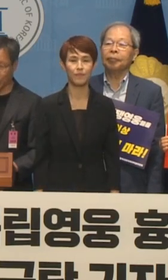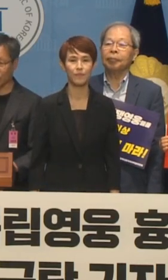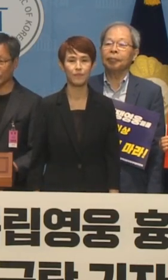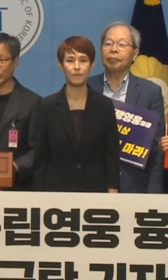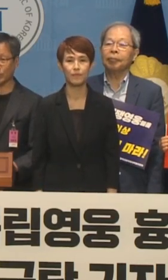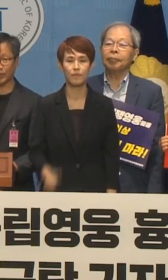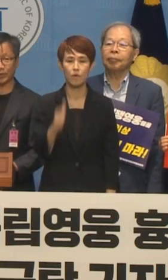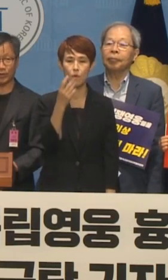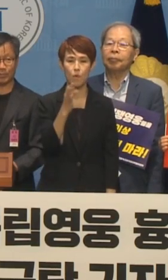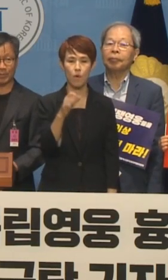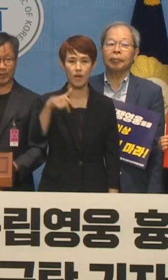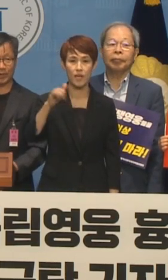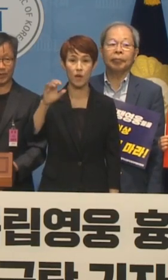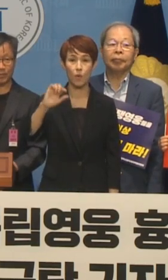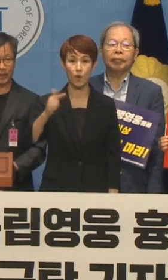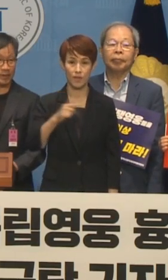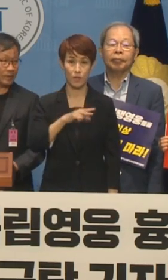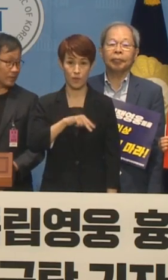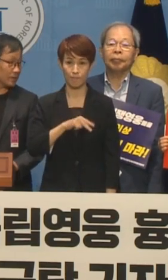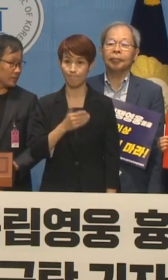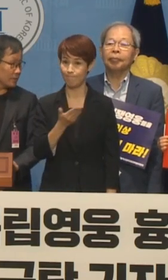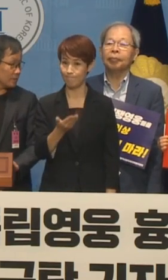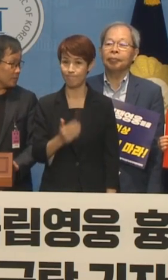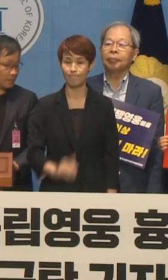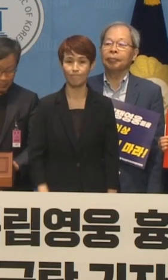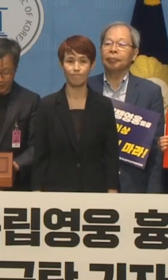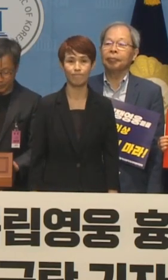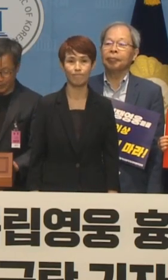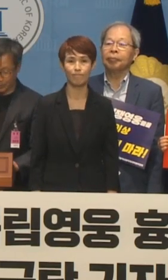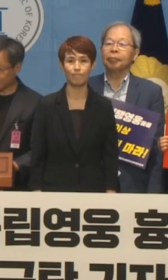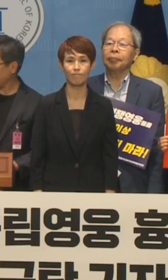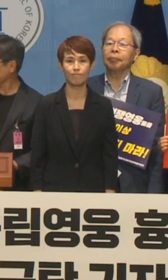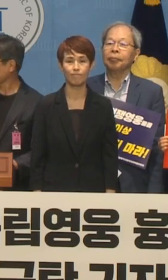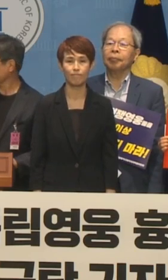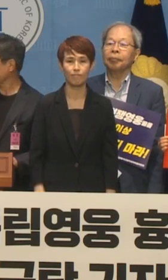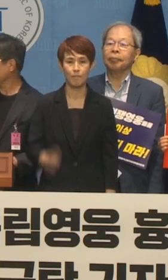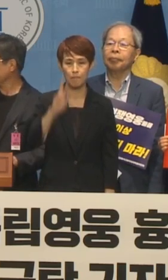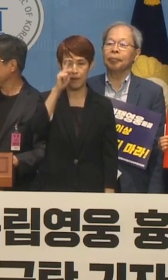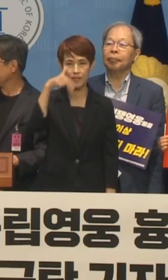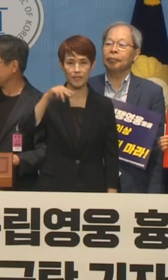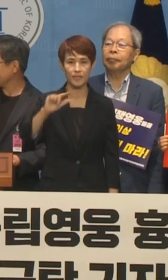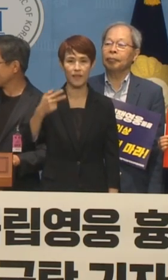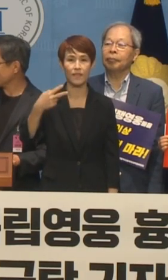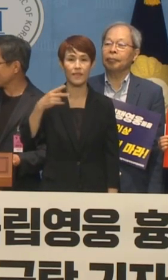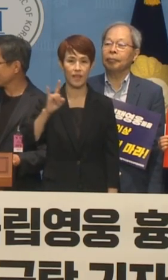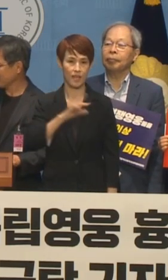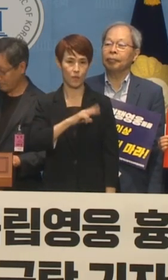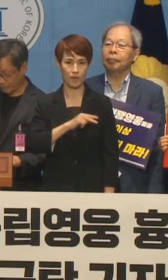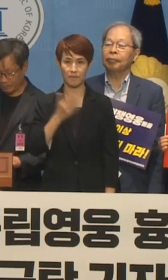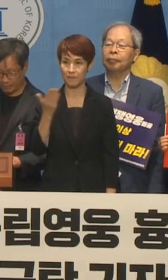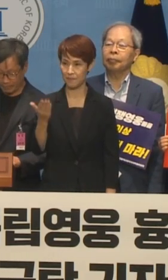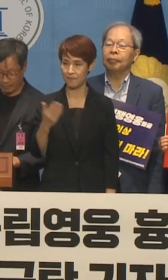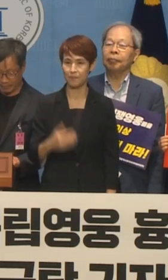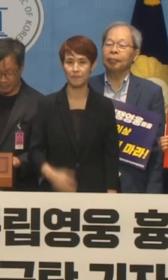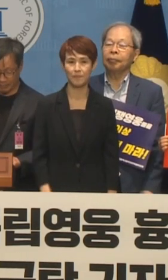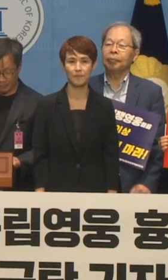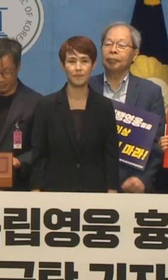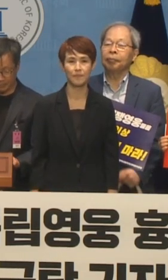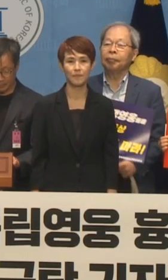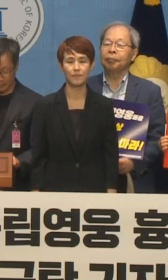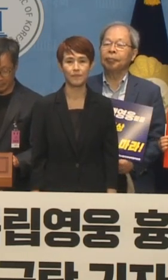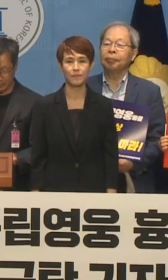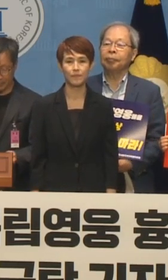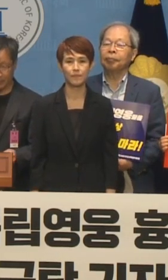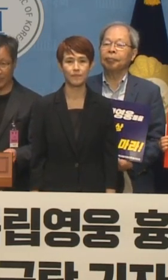다음은 홍기원 의원님 참석하셨습니다. 마지막으로 박찬대 의원님 참석하셨습니다.